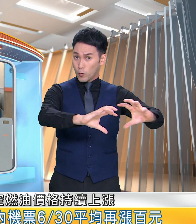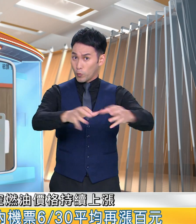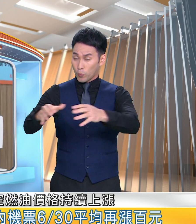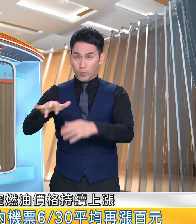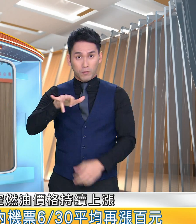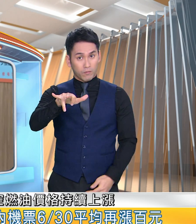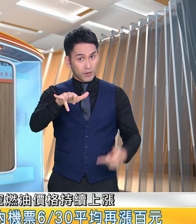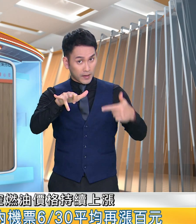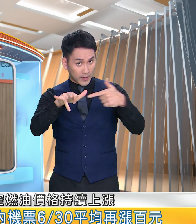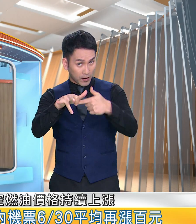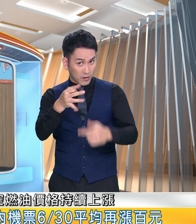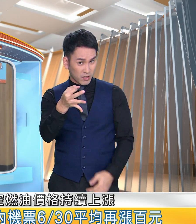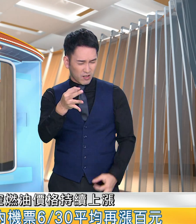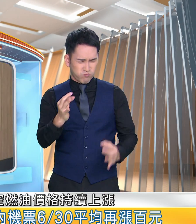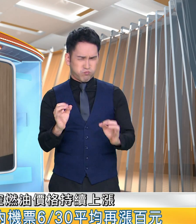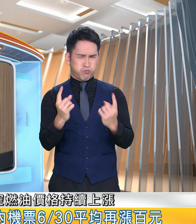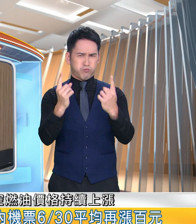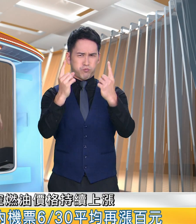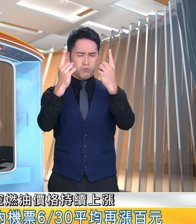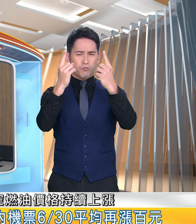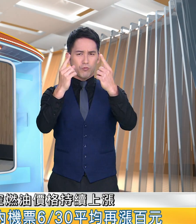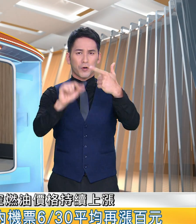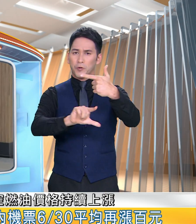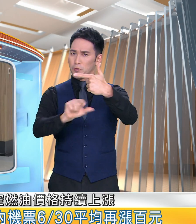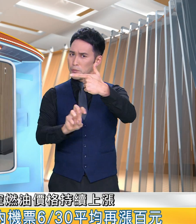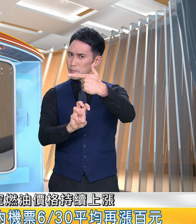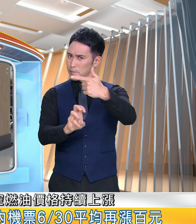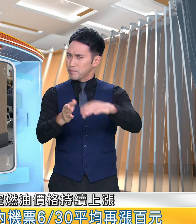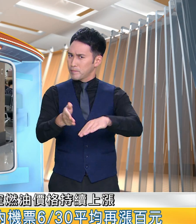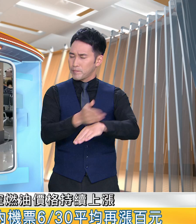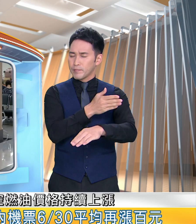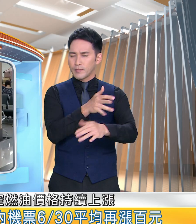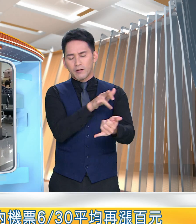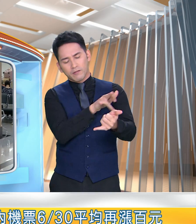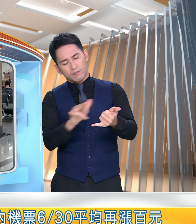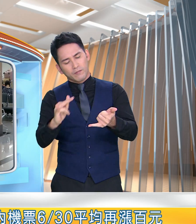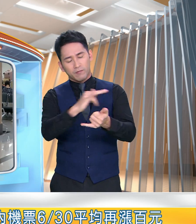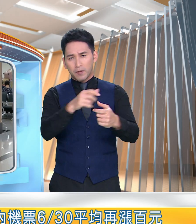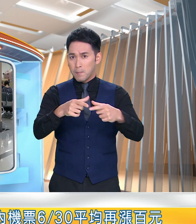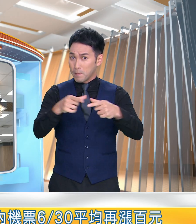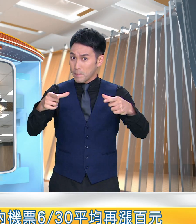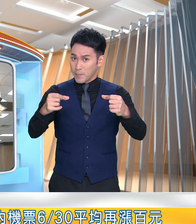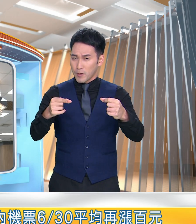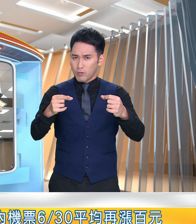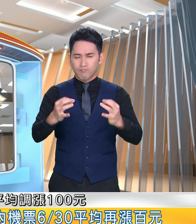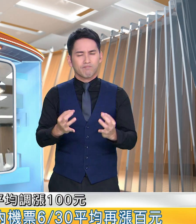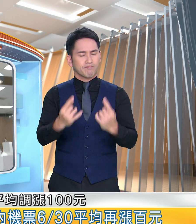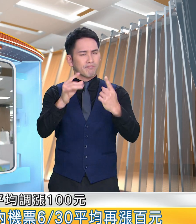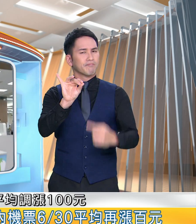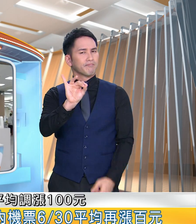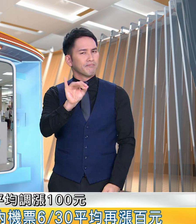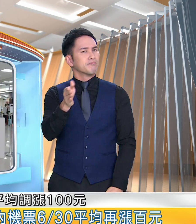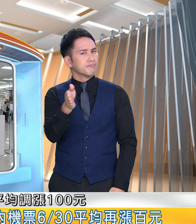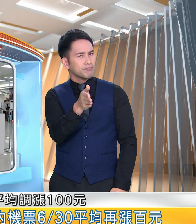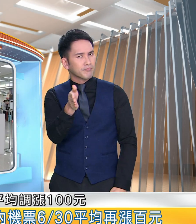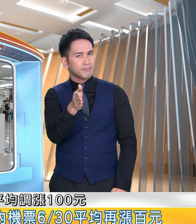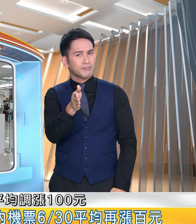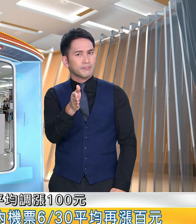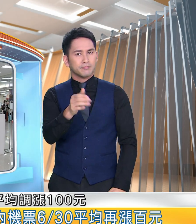国际航空燃油价格持续的上涨，6月30号开始，国内线班机的票价平均调涨